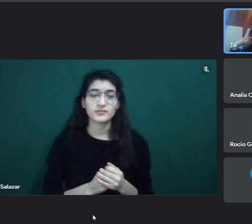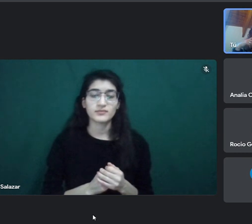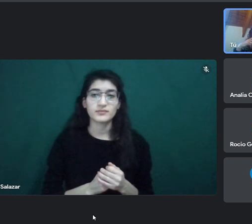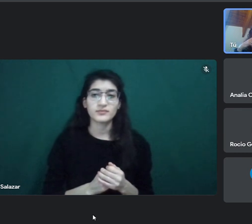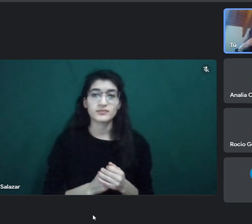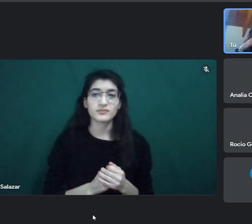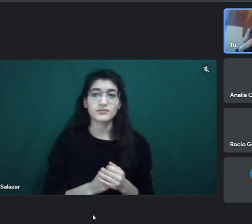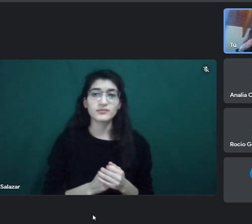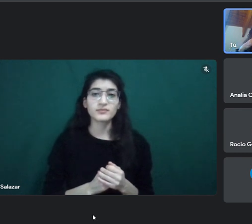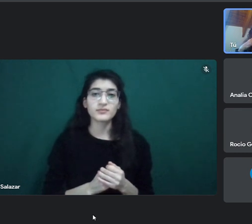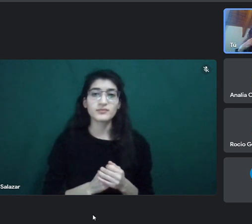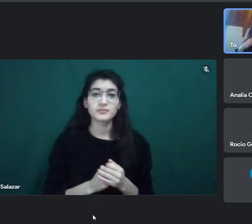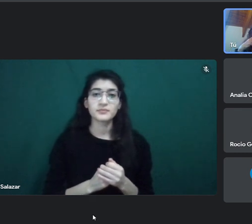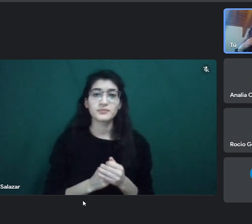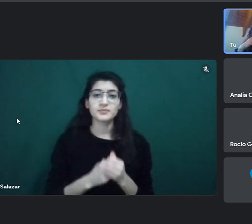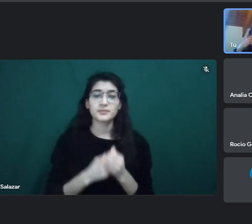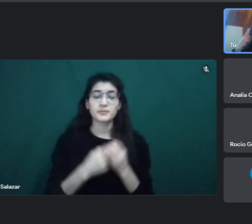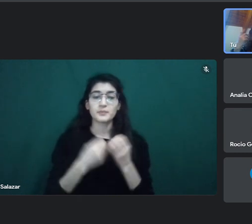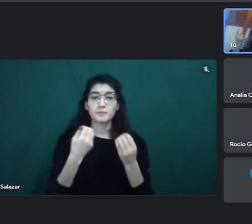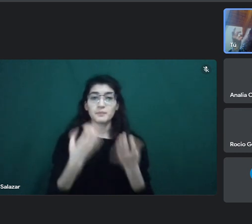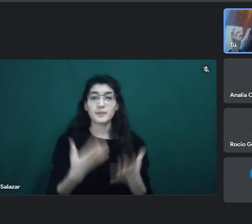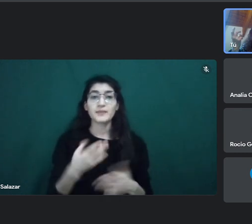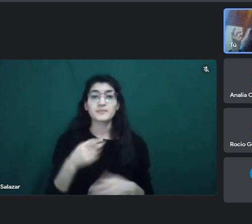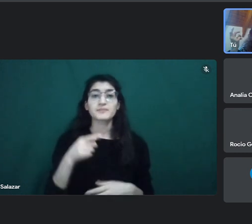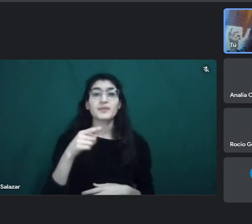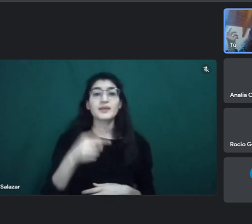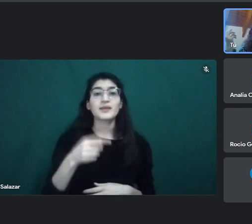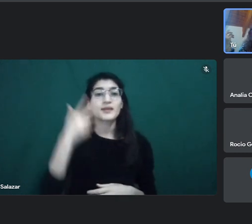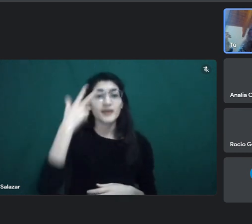Bien. En el caso de have,